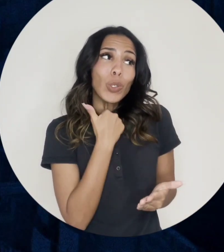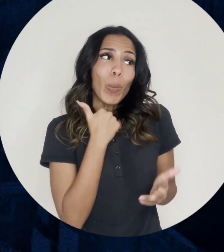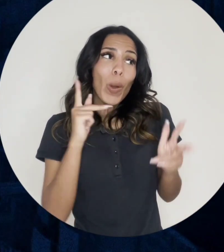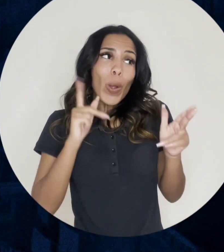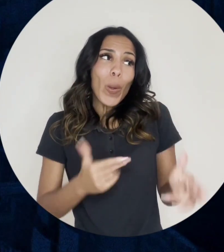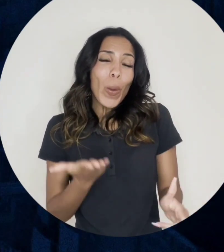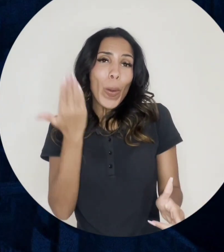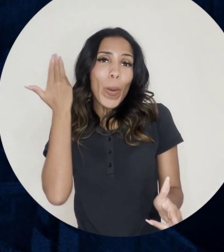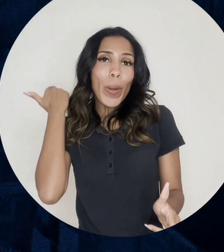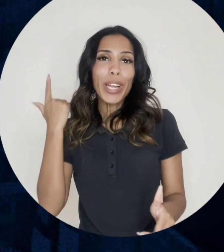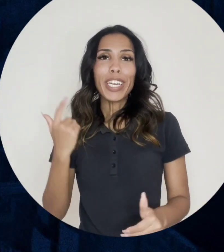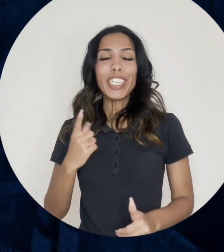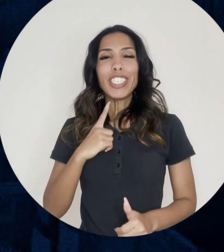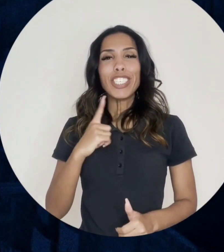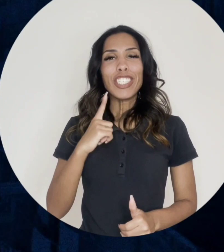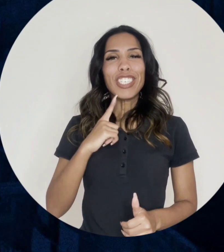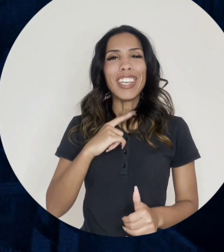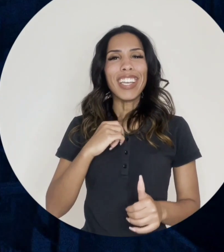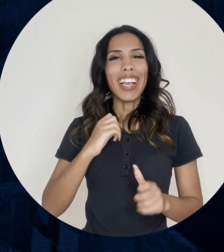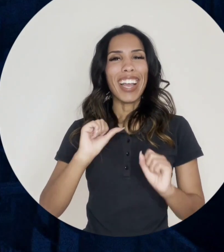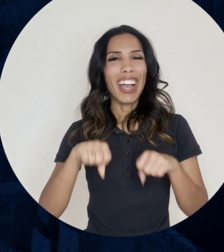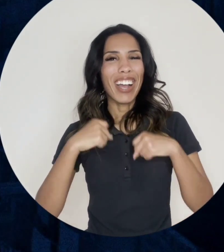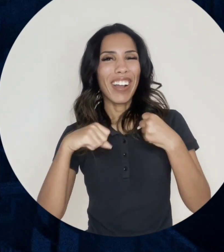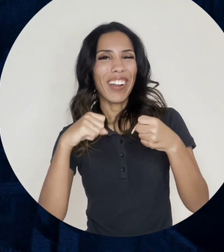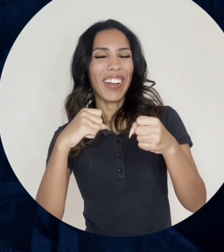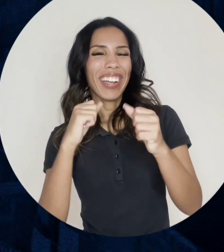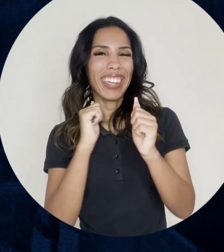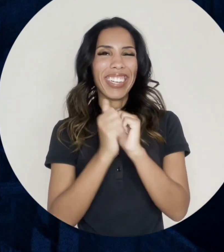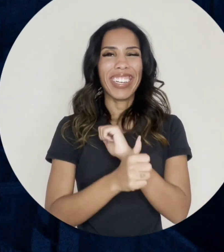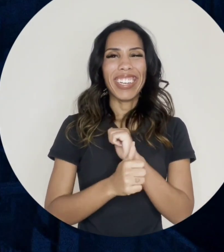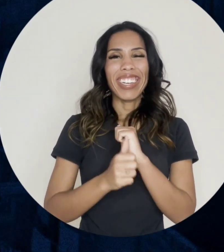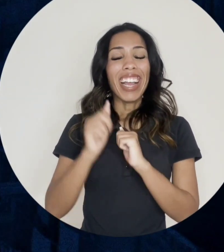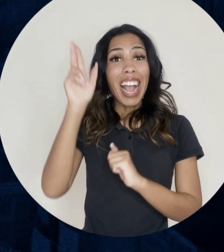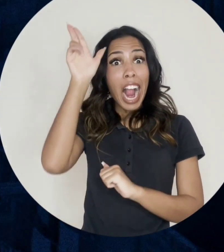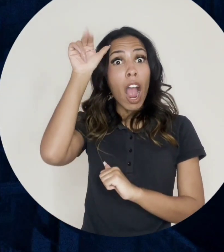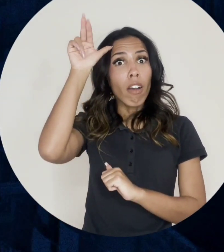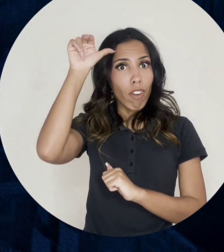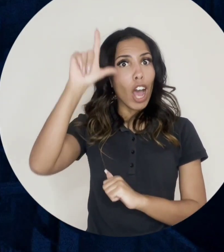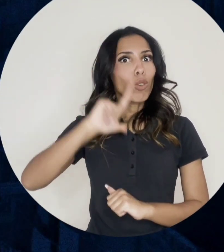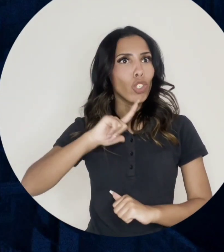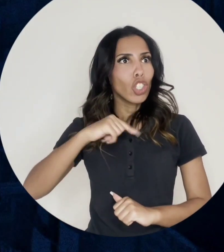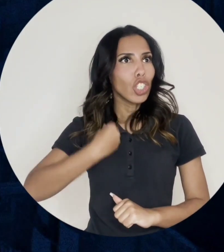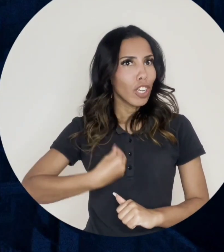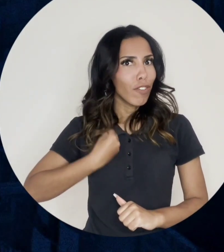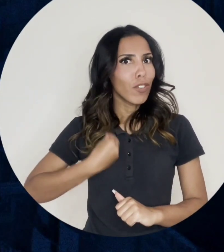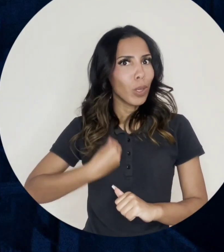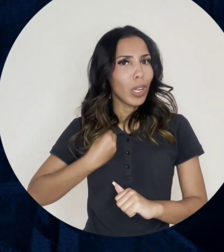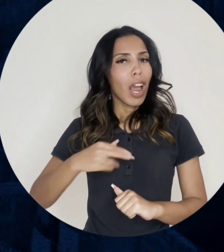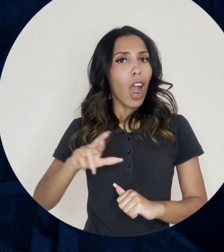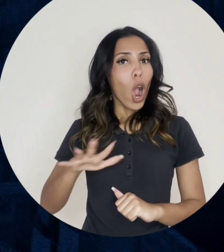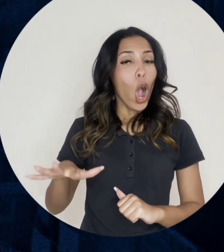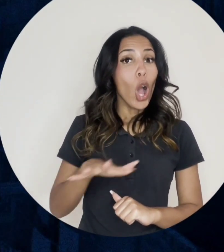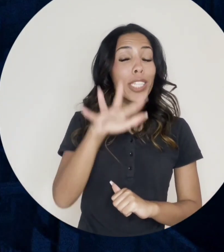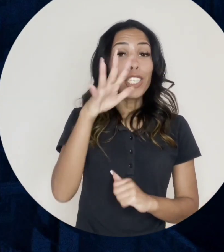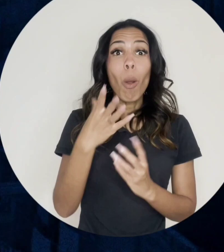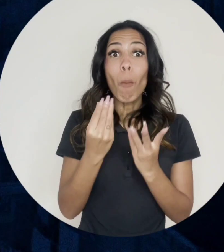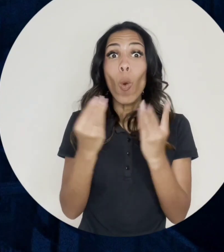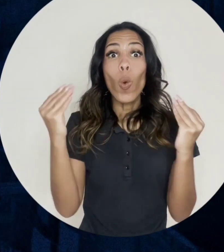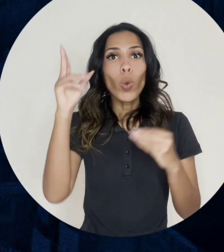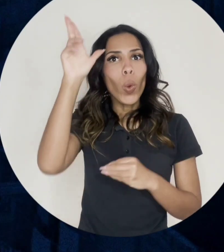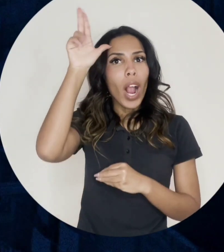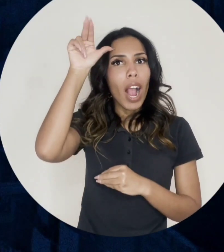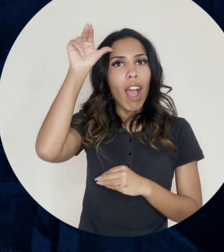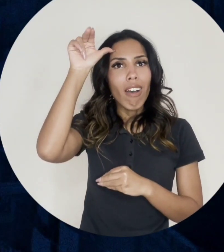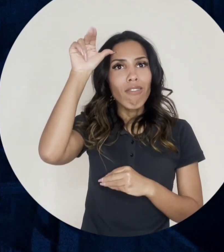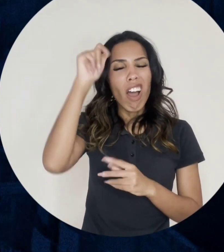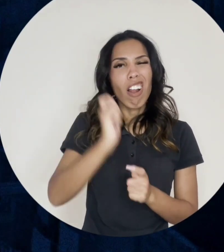brincava, tinha corrida de rolimã, subia cavalos, né? Então era uma das aquelas que